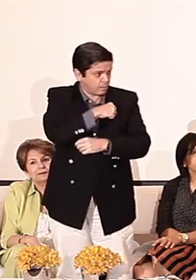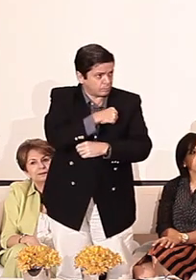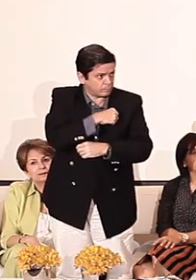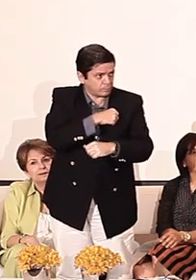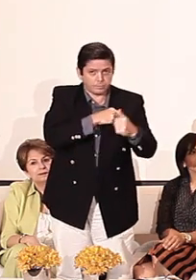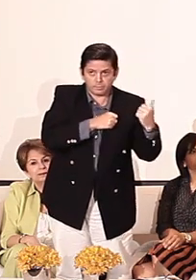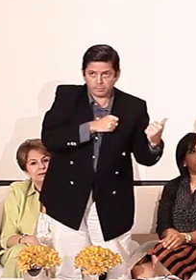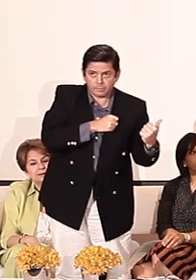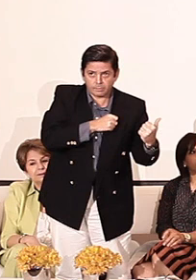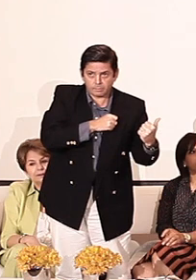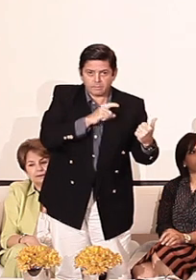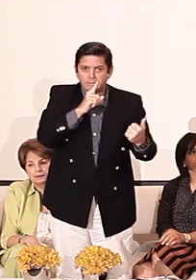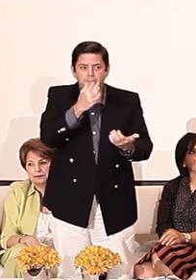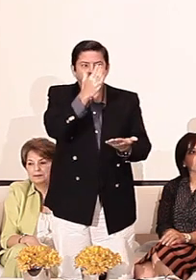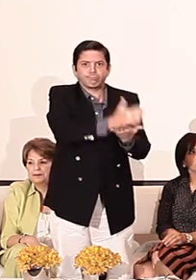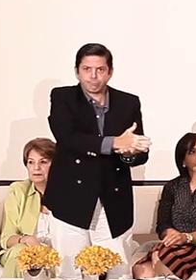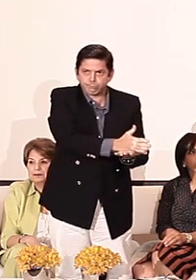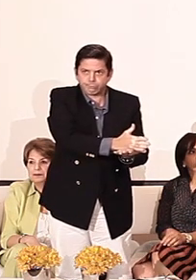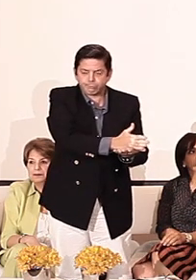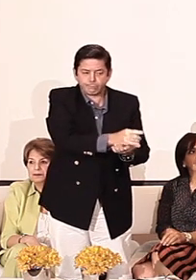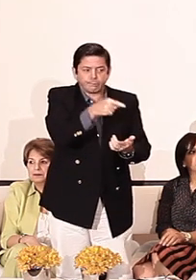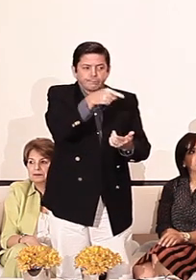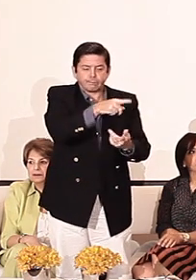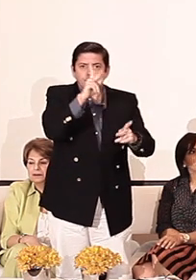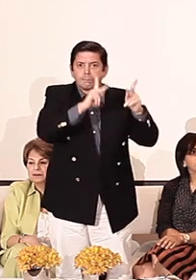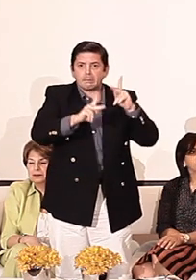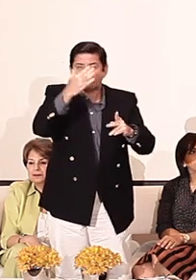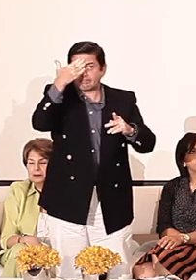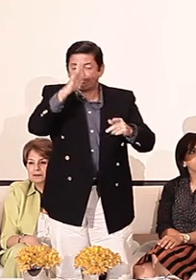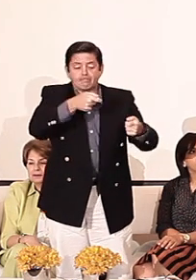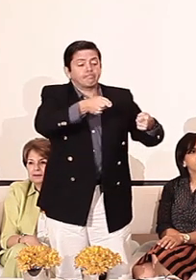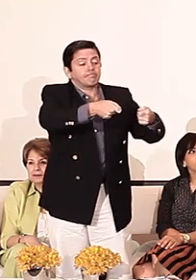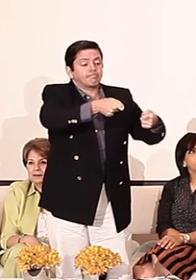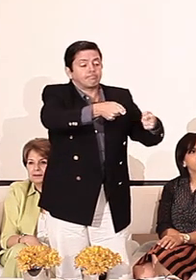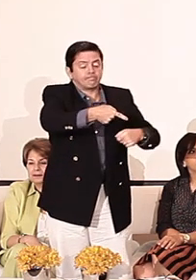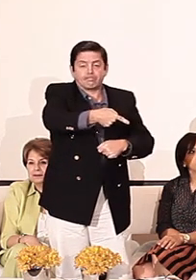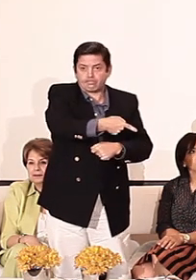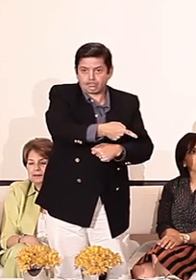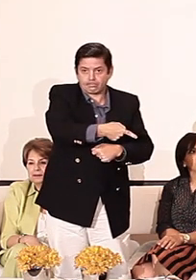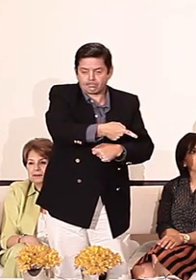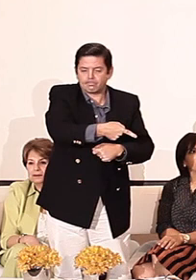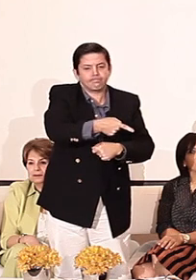algún asunto legal con respecto a alguna asociación ya no hay